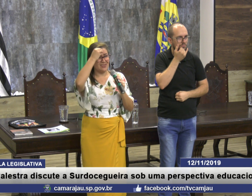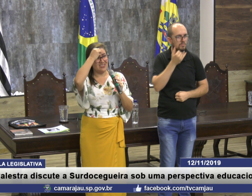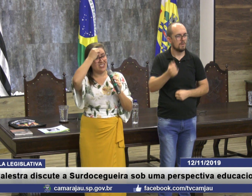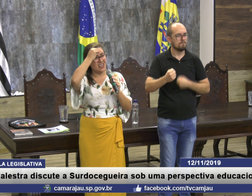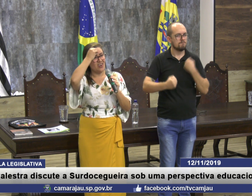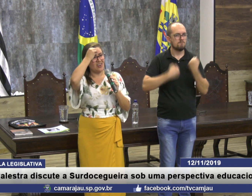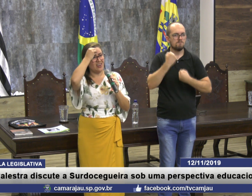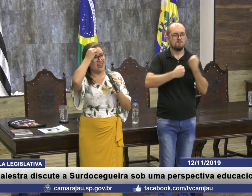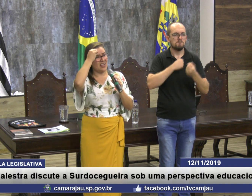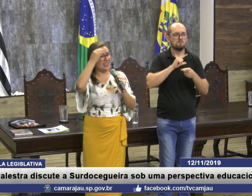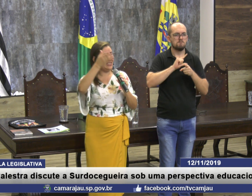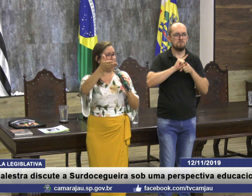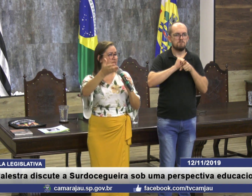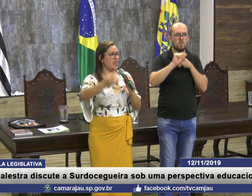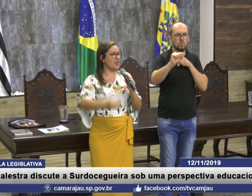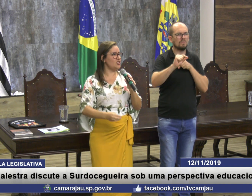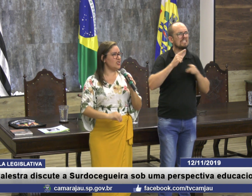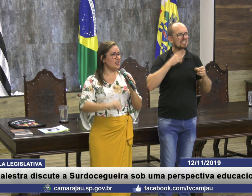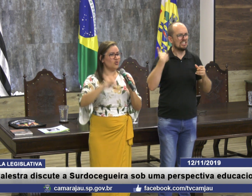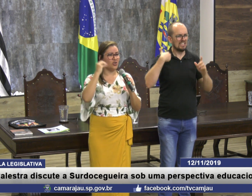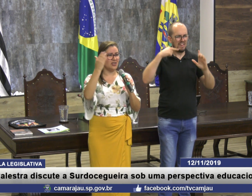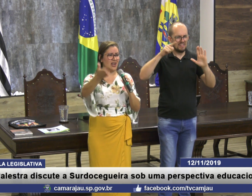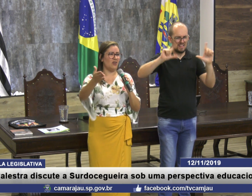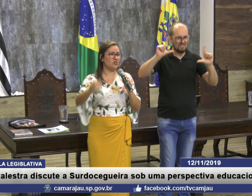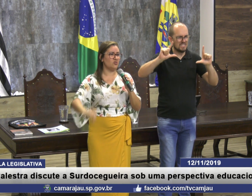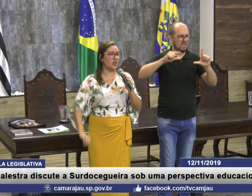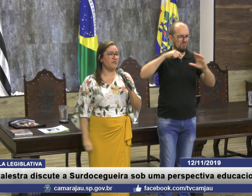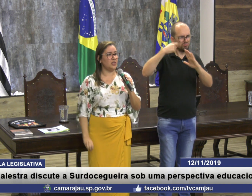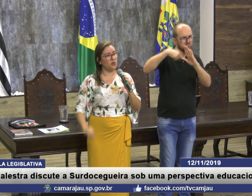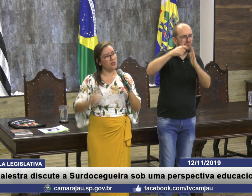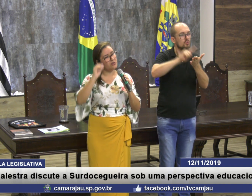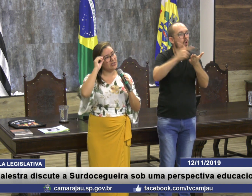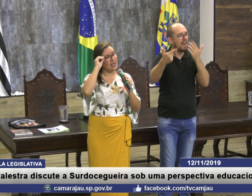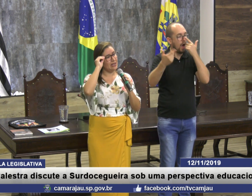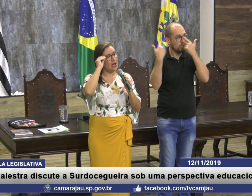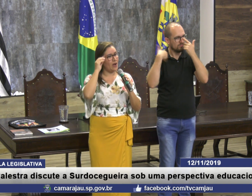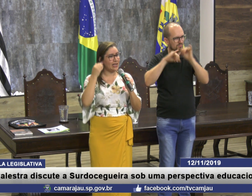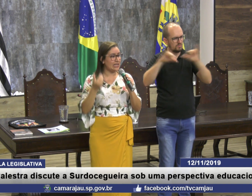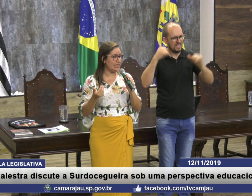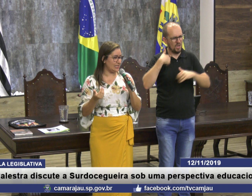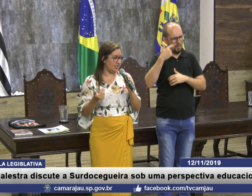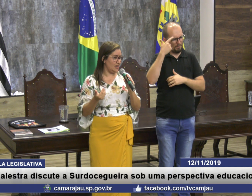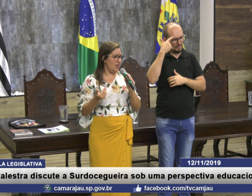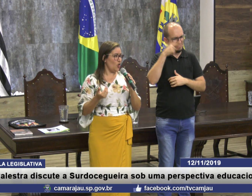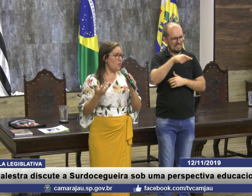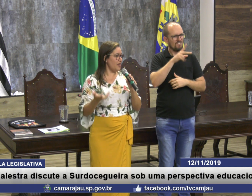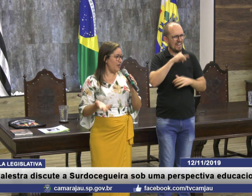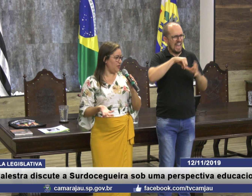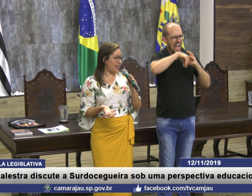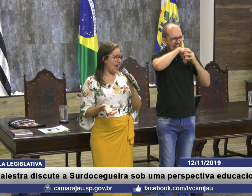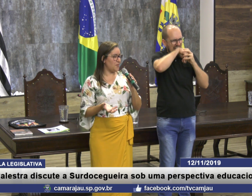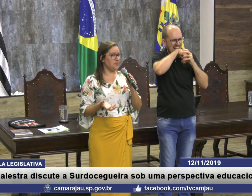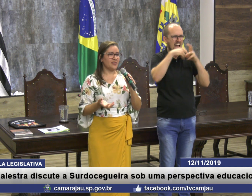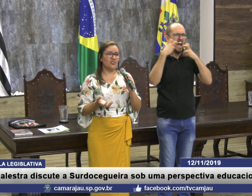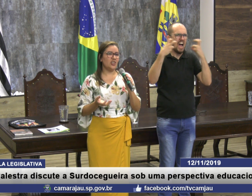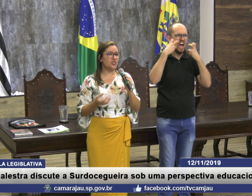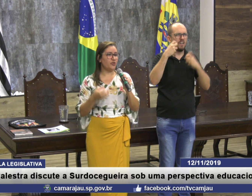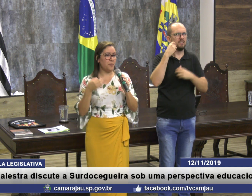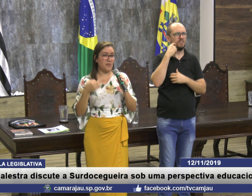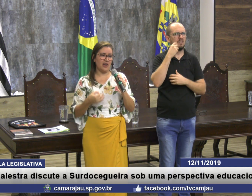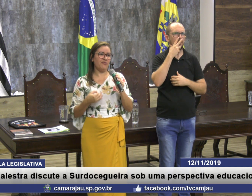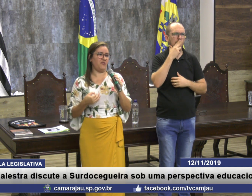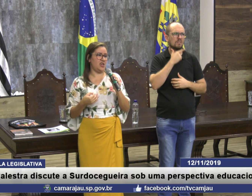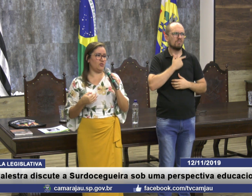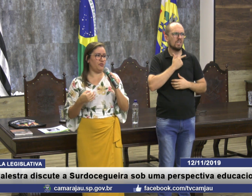Tinha a TV, tinha o jornal de Jundiaí. Falei, meu Deus, e se ele dá uma crise? Como que vai ficar? Gente,